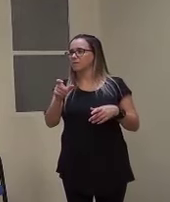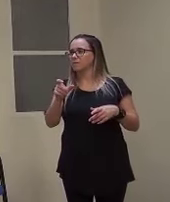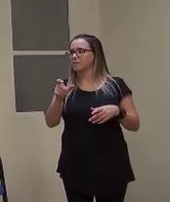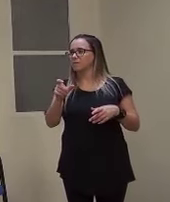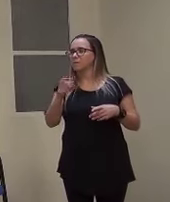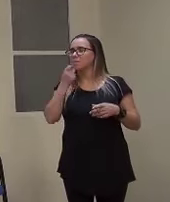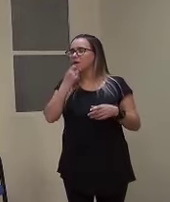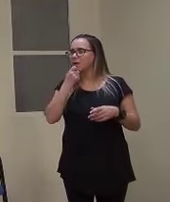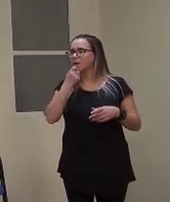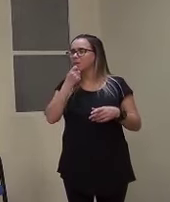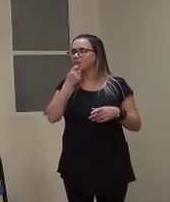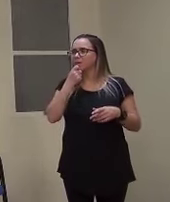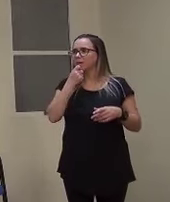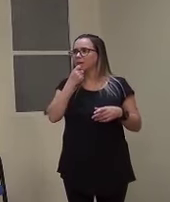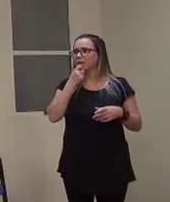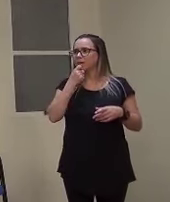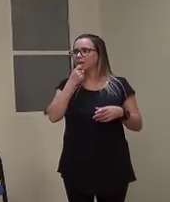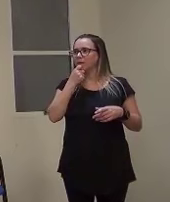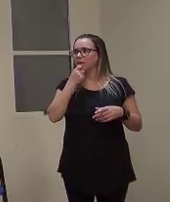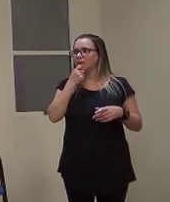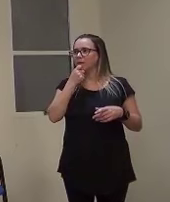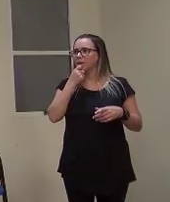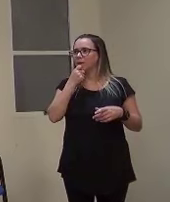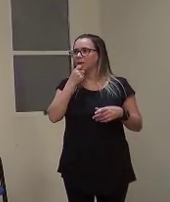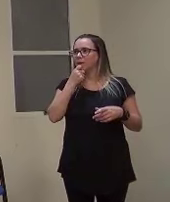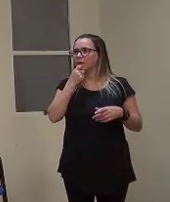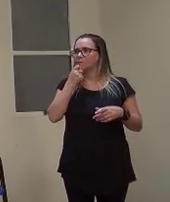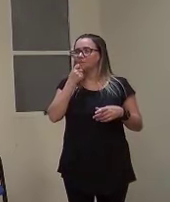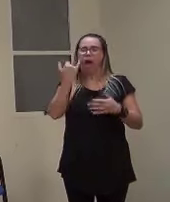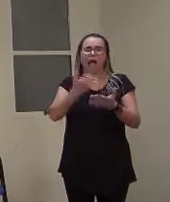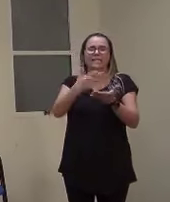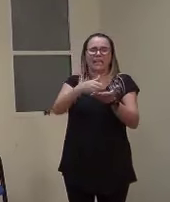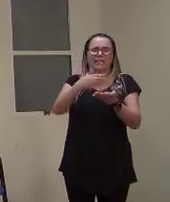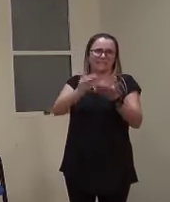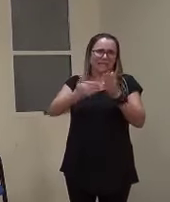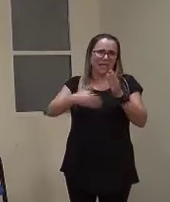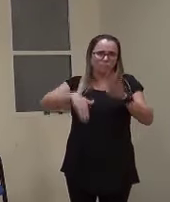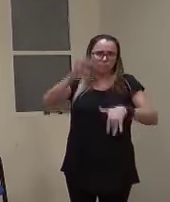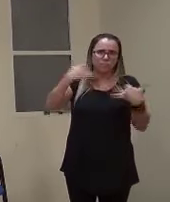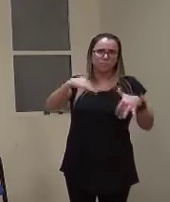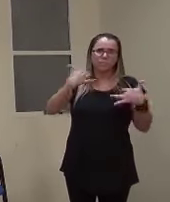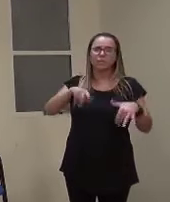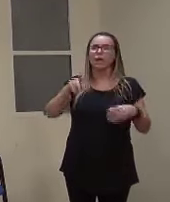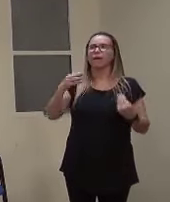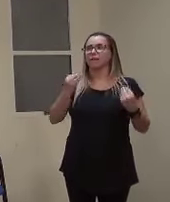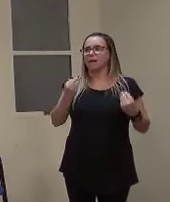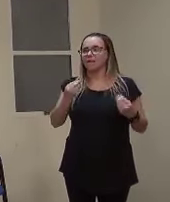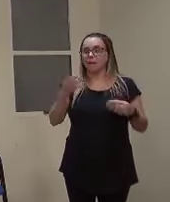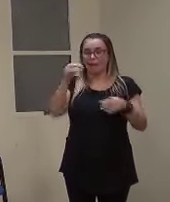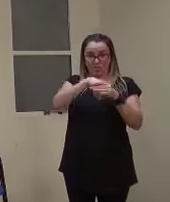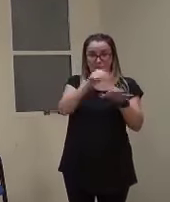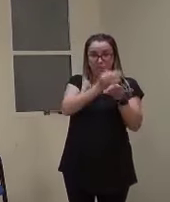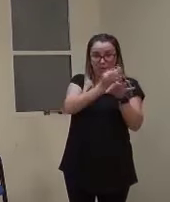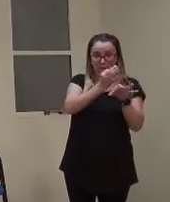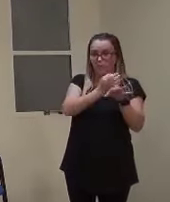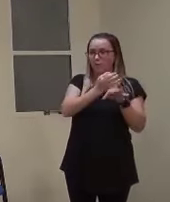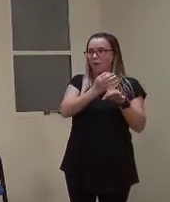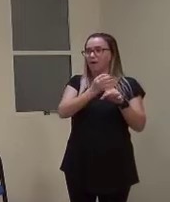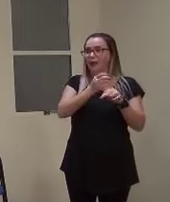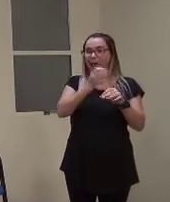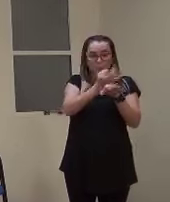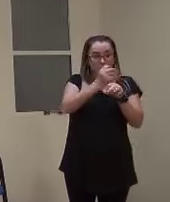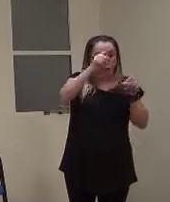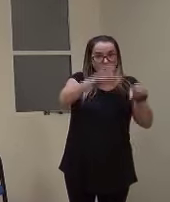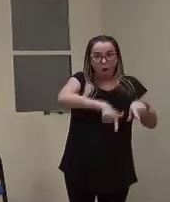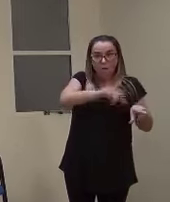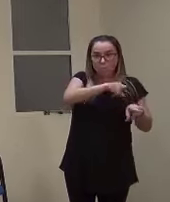que aparece mucho como de mayor rechazo de diría en las escuelas comunes